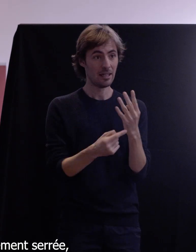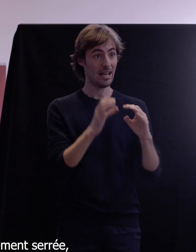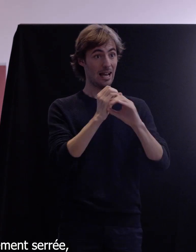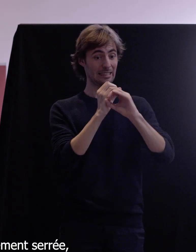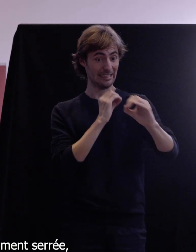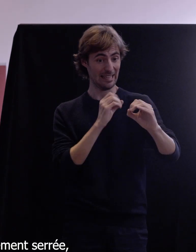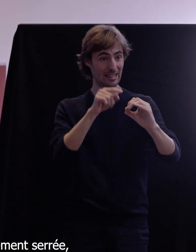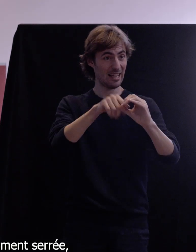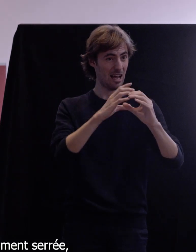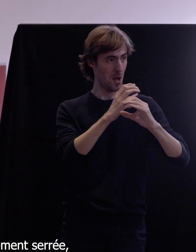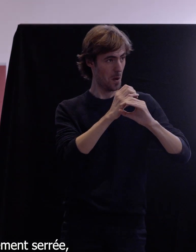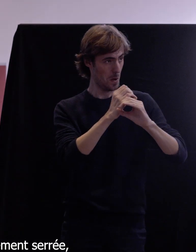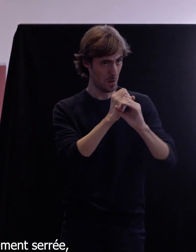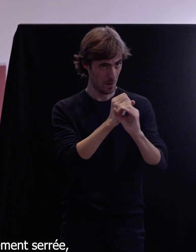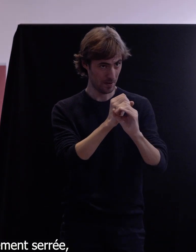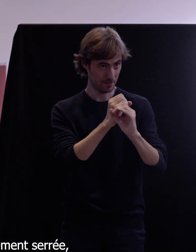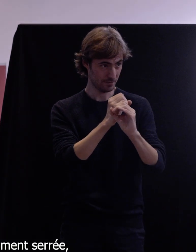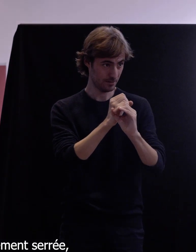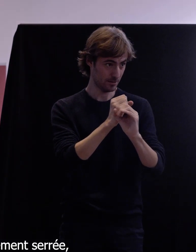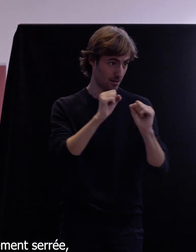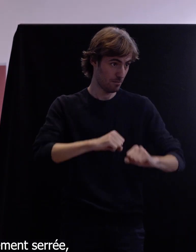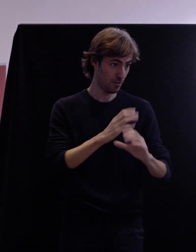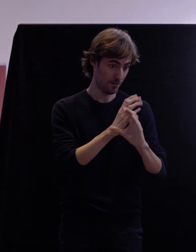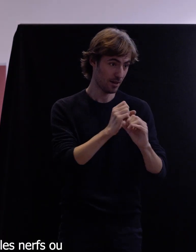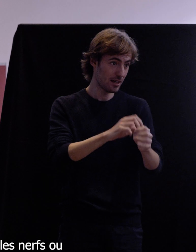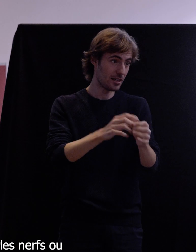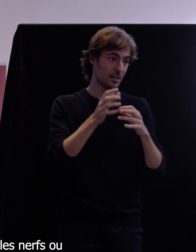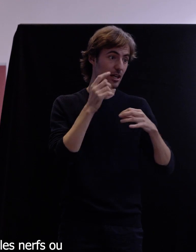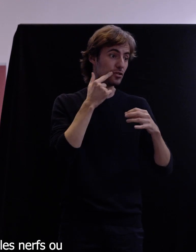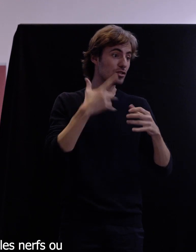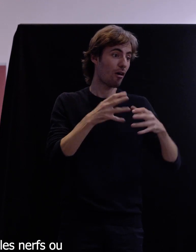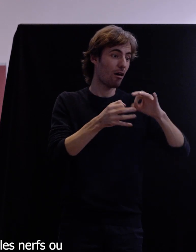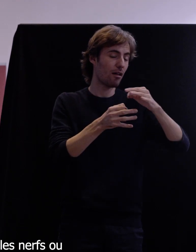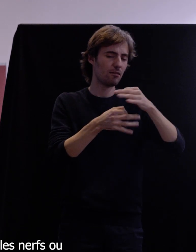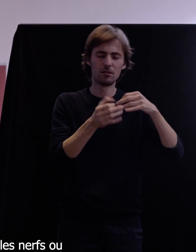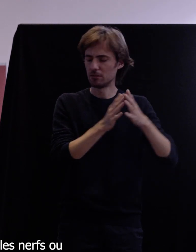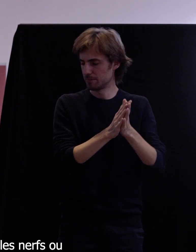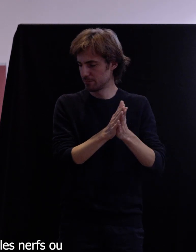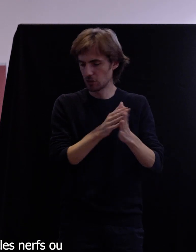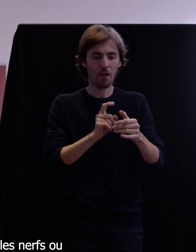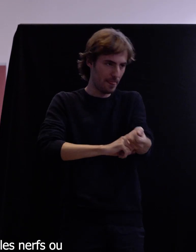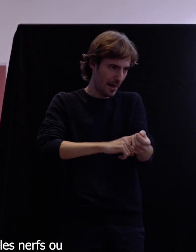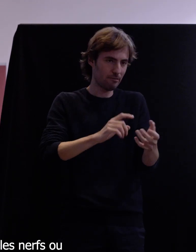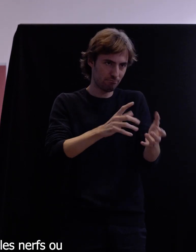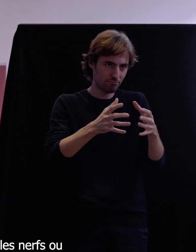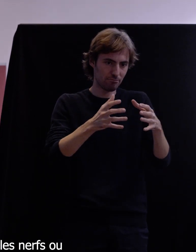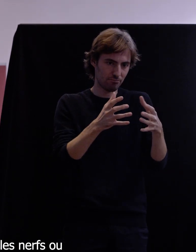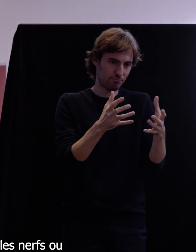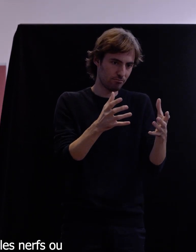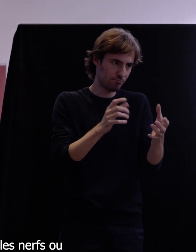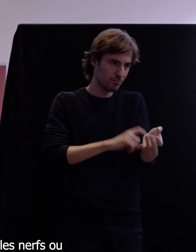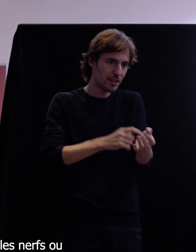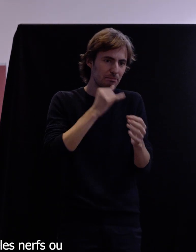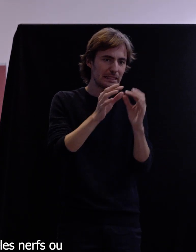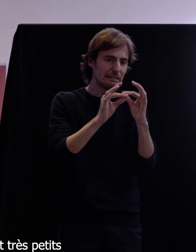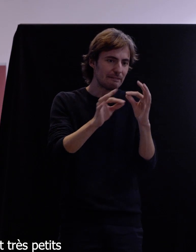est extrêmement serrée, ce qui fait que parfois, les vaisseaux, ils n'ont pas les nerfs ou les petits